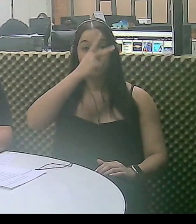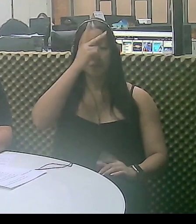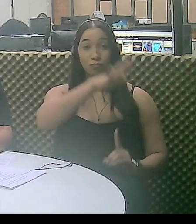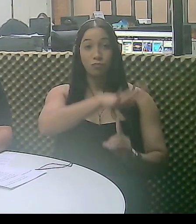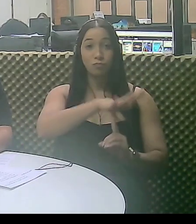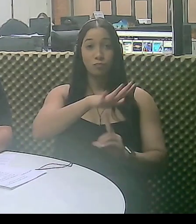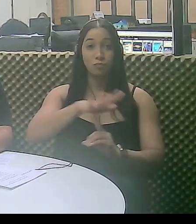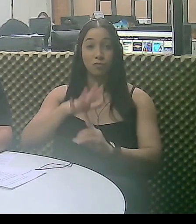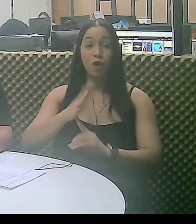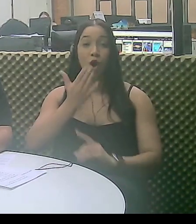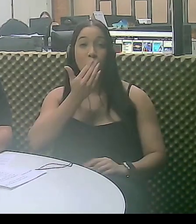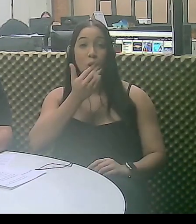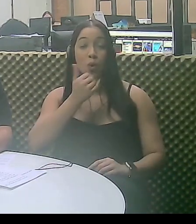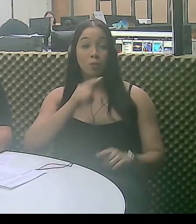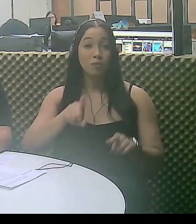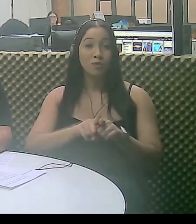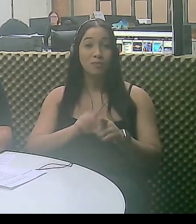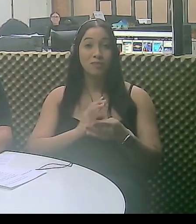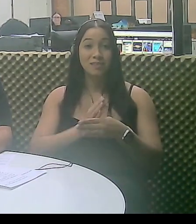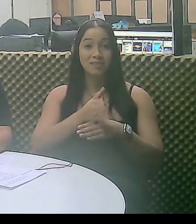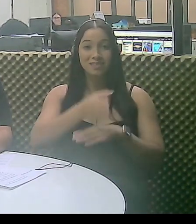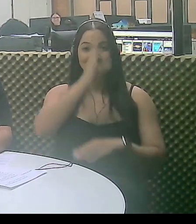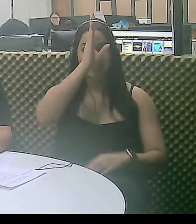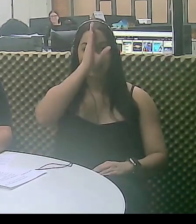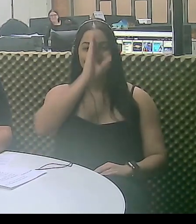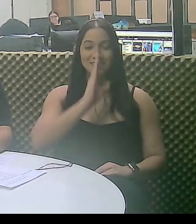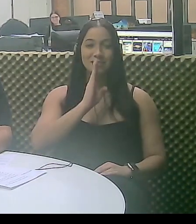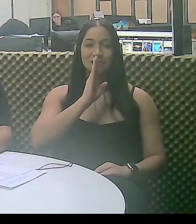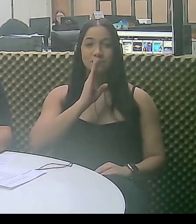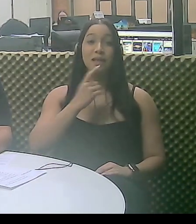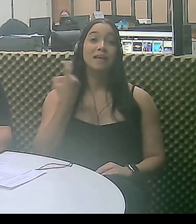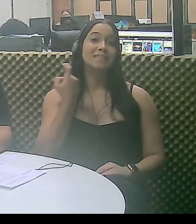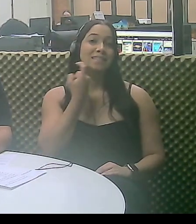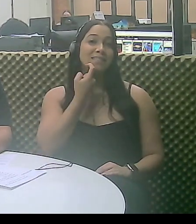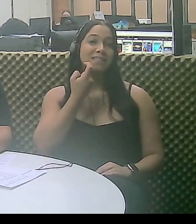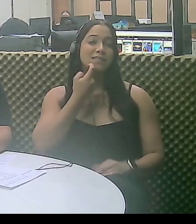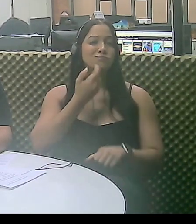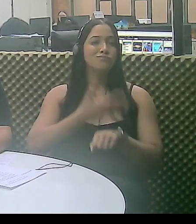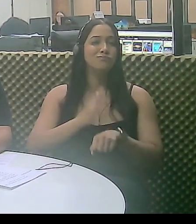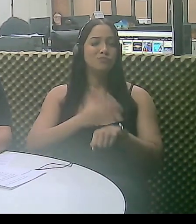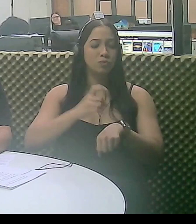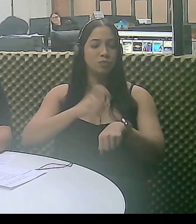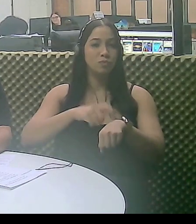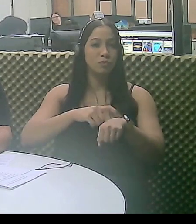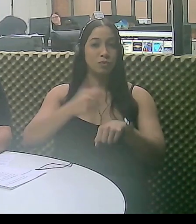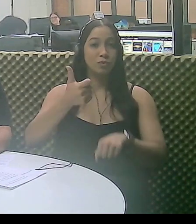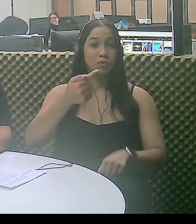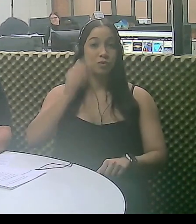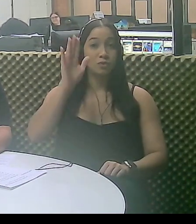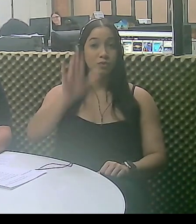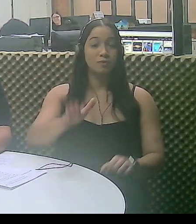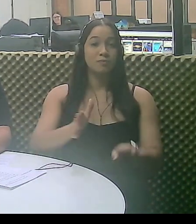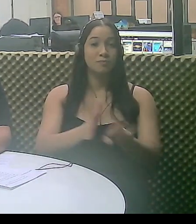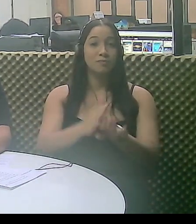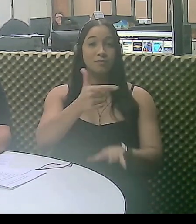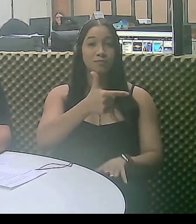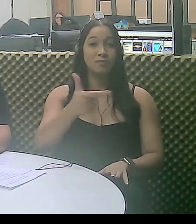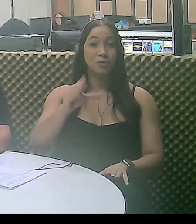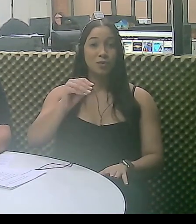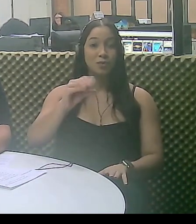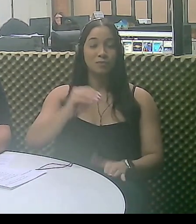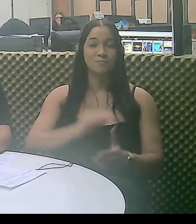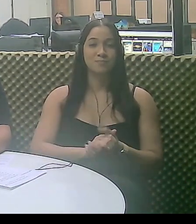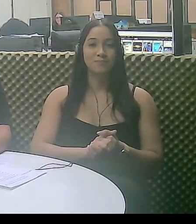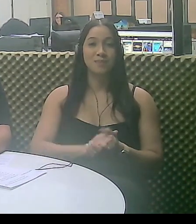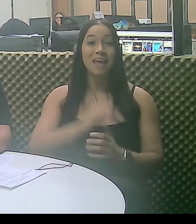de alimentação. A entrada é gratuita. Na sexta, as atividades vão das 5 da tarde às 10 da noite. No